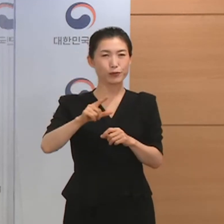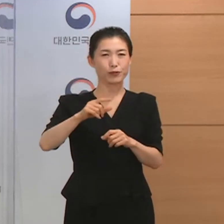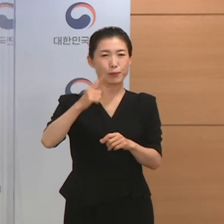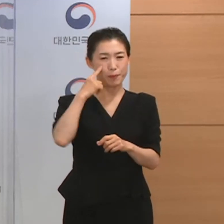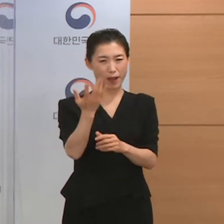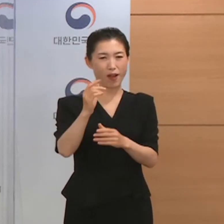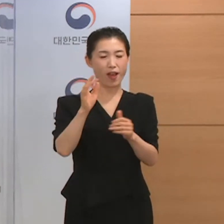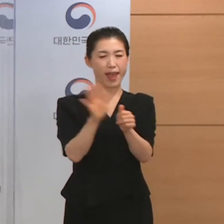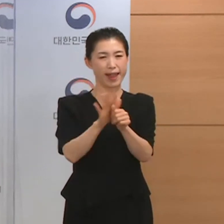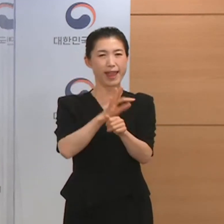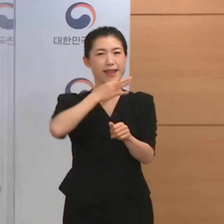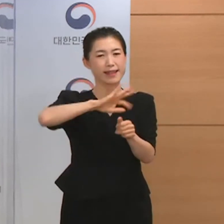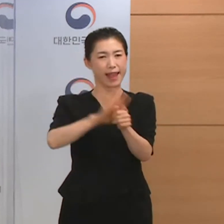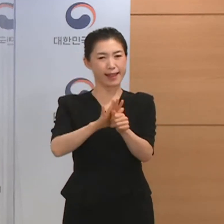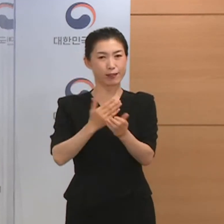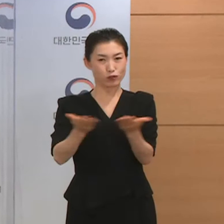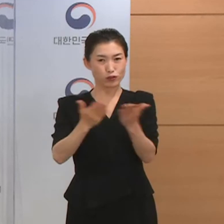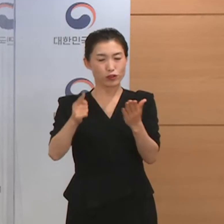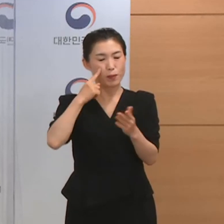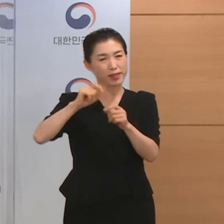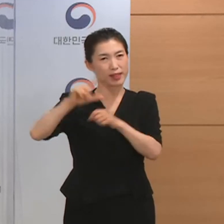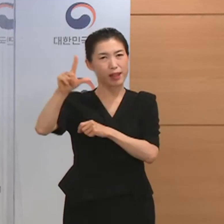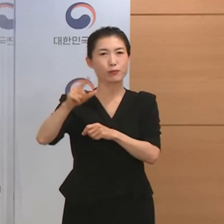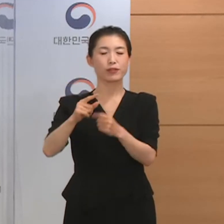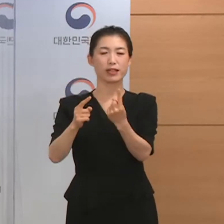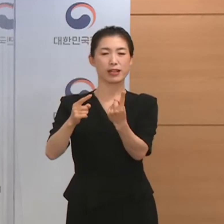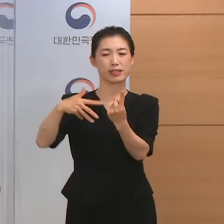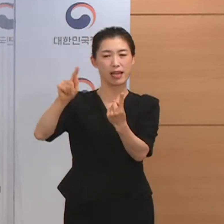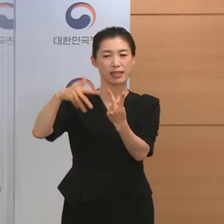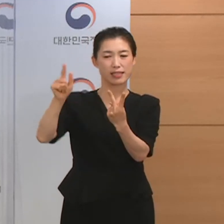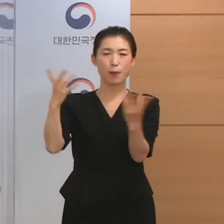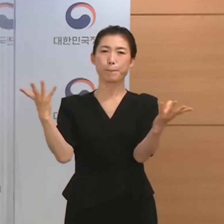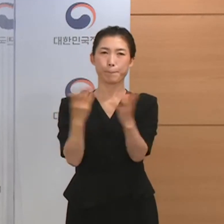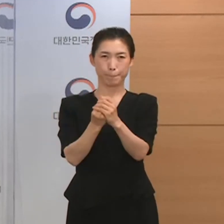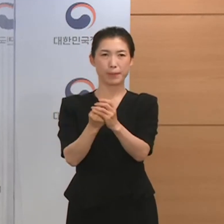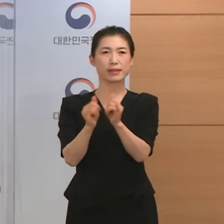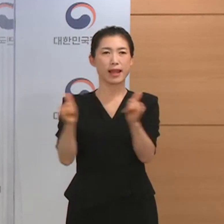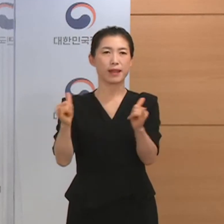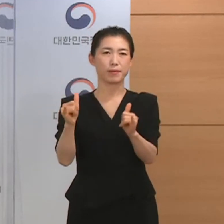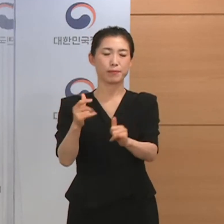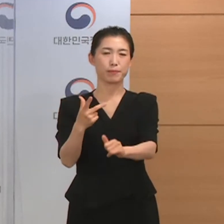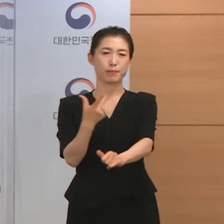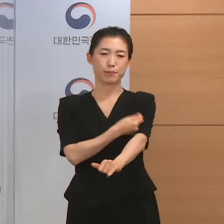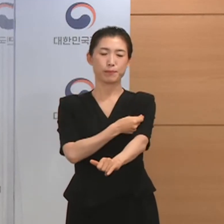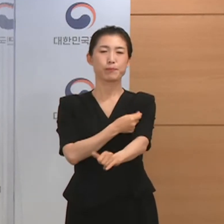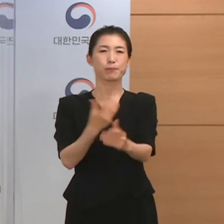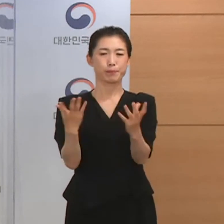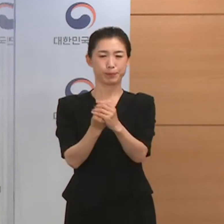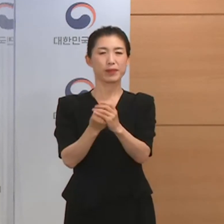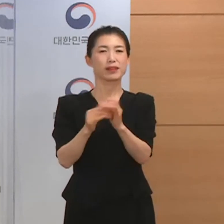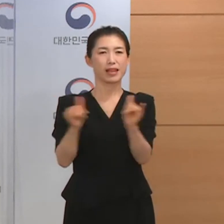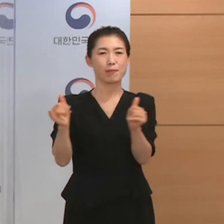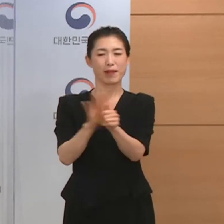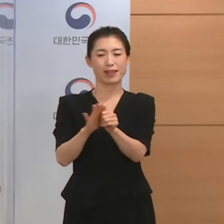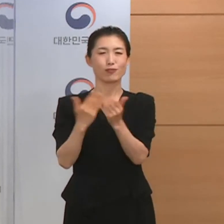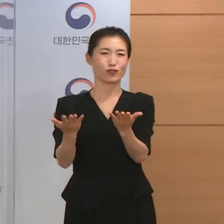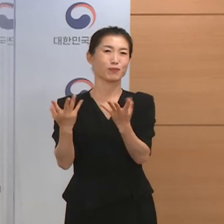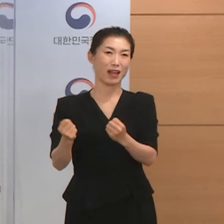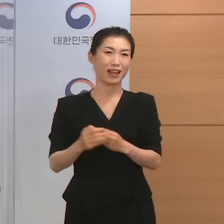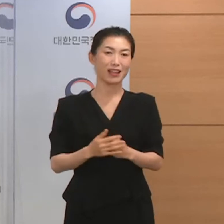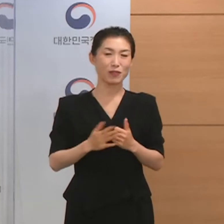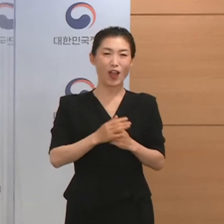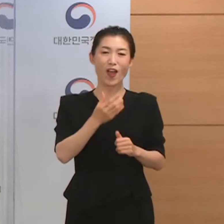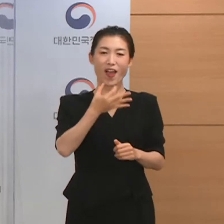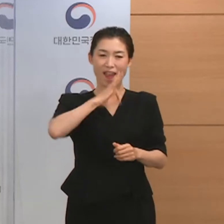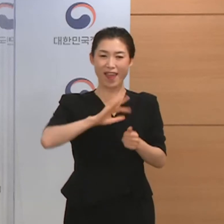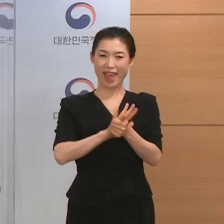적용됩니다. 따라서 방역조치가 좀 더 완화되는 것들을 충분히 누리시려고 그러면은 2차까지